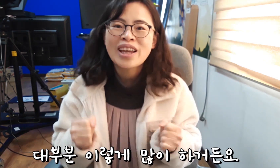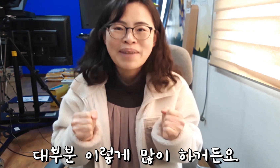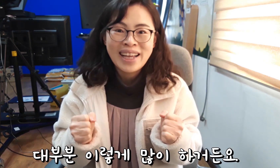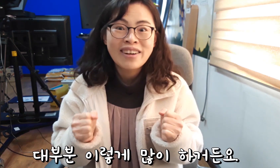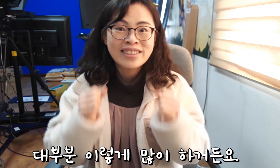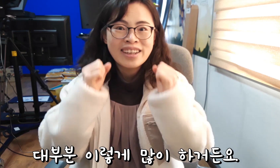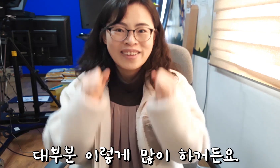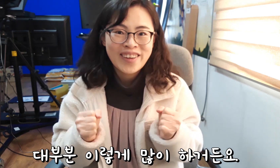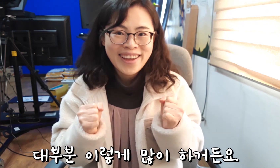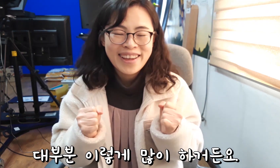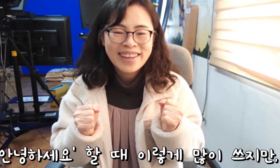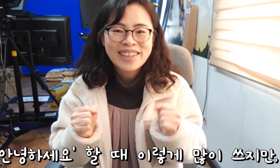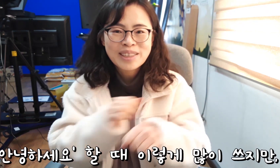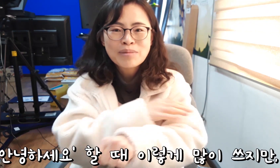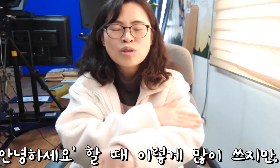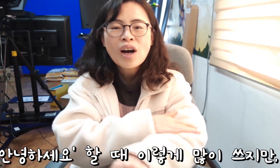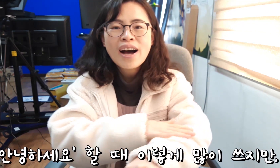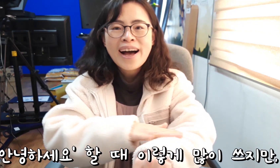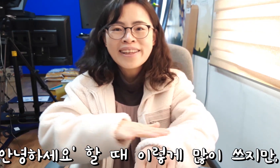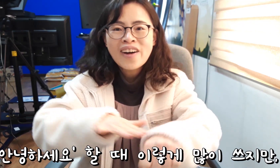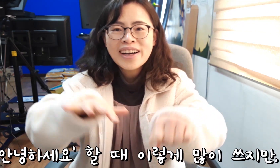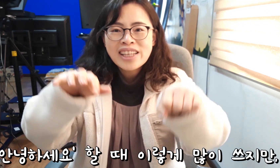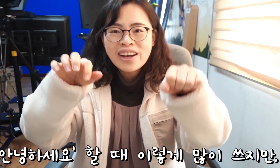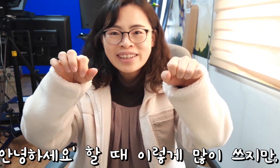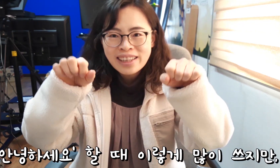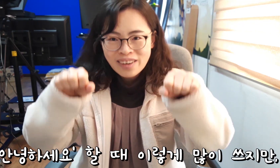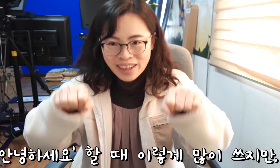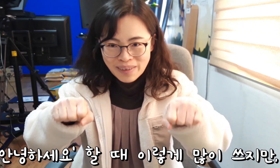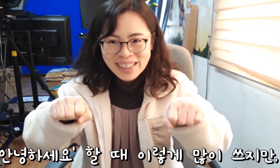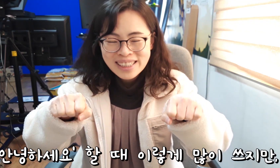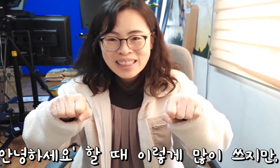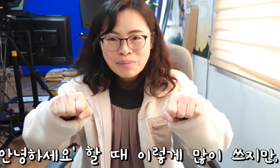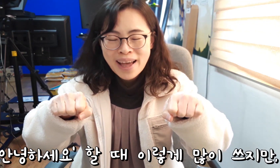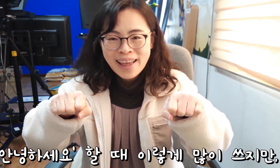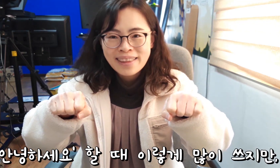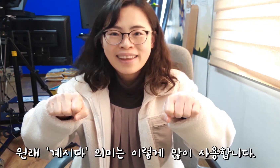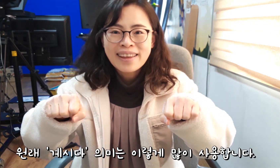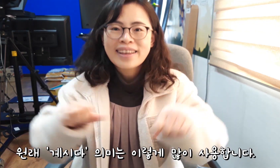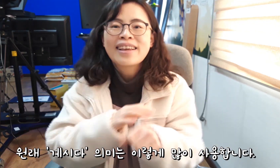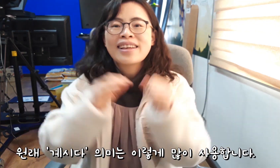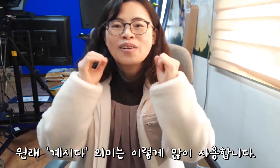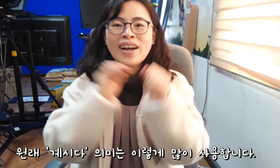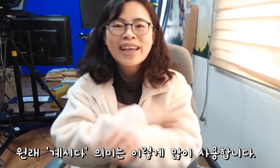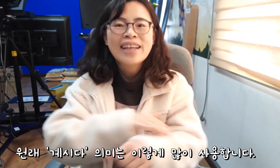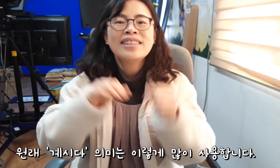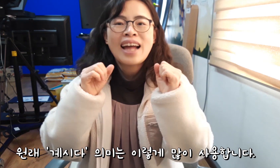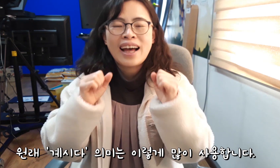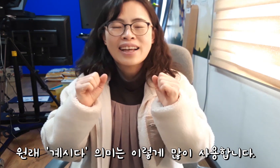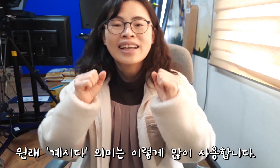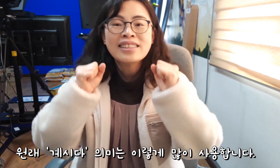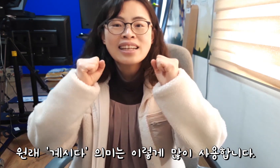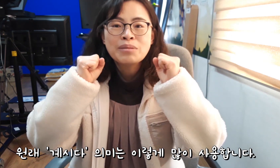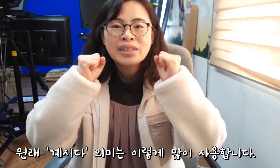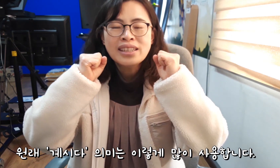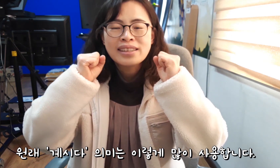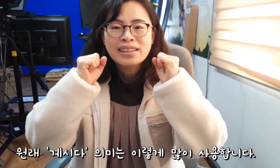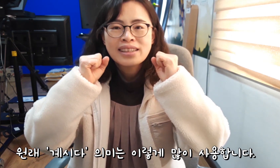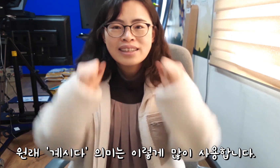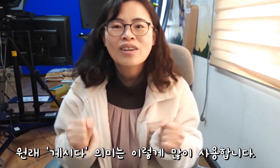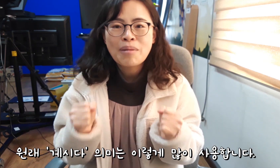많이 하거든요. 이렇게. 지금 수아 안녕하세요 할 때 이렇게 많이 쓰지만 원래 계시다의 의미는 이렇게 많이